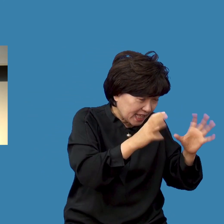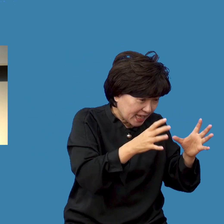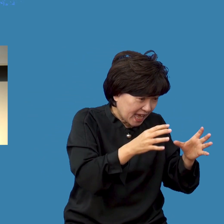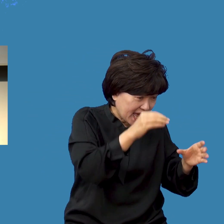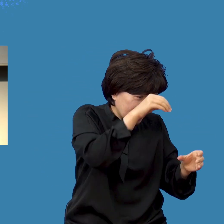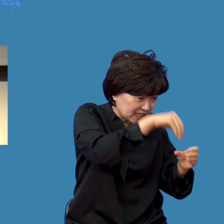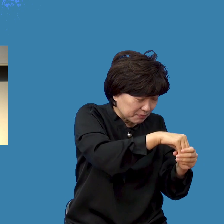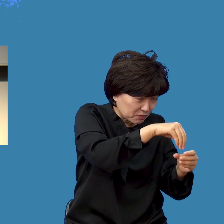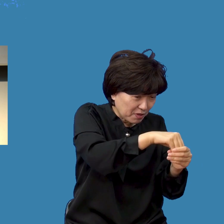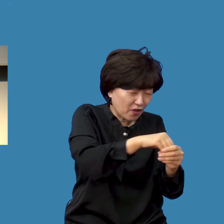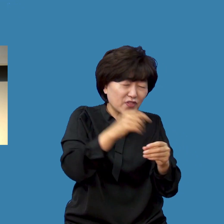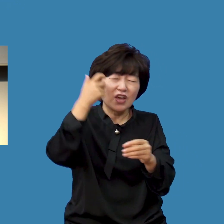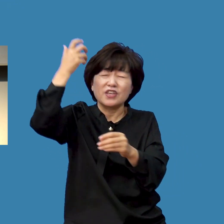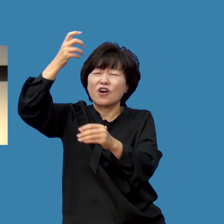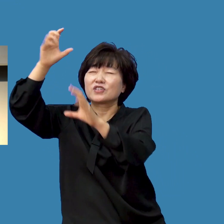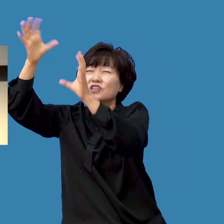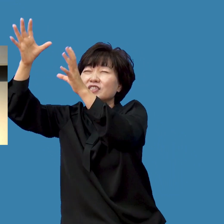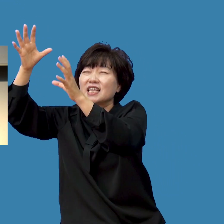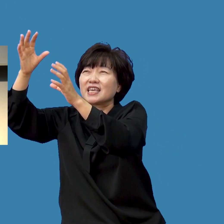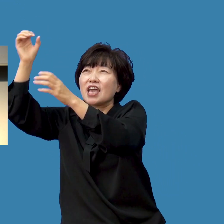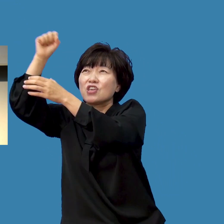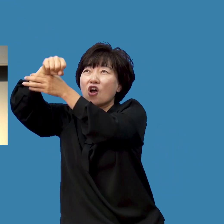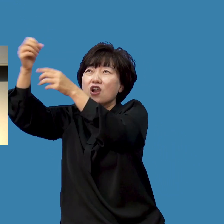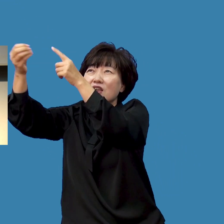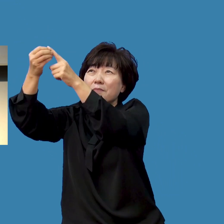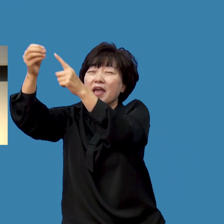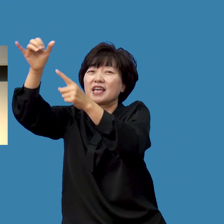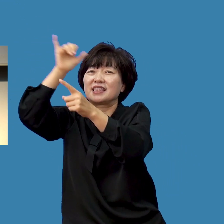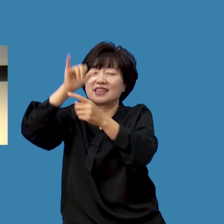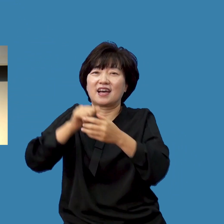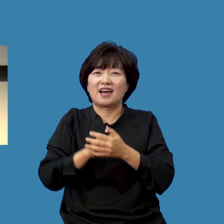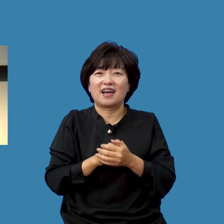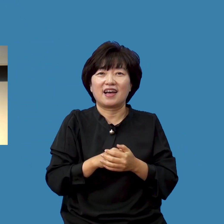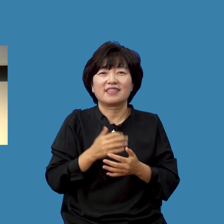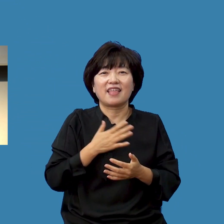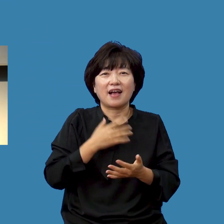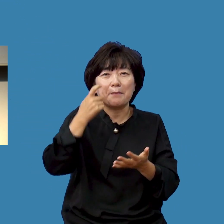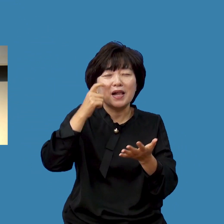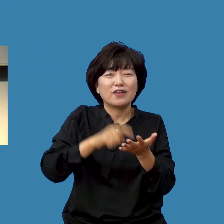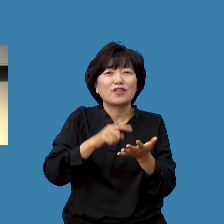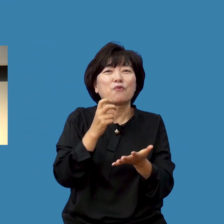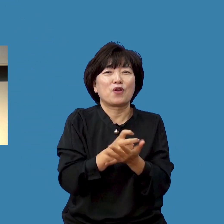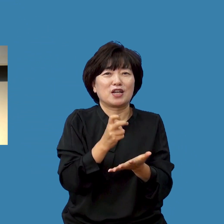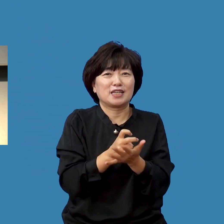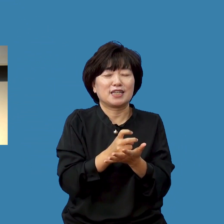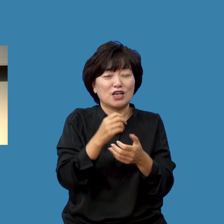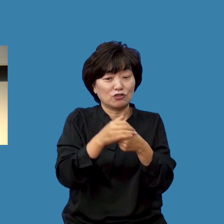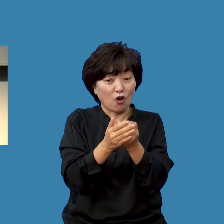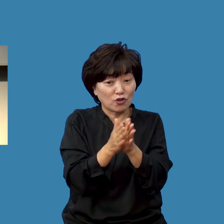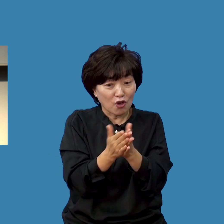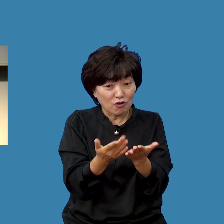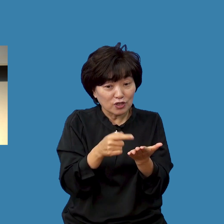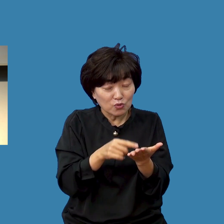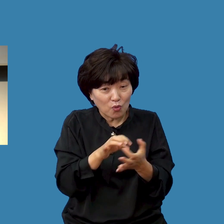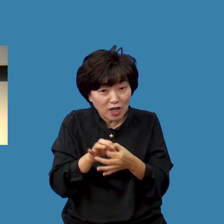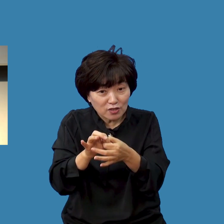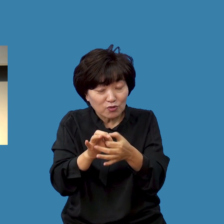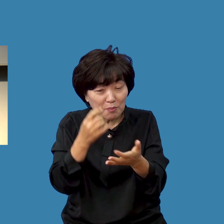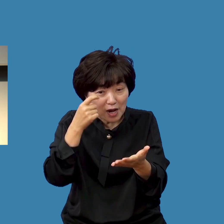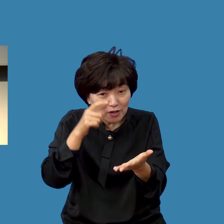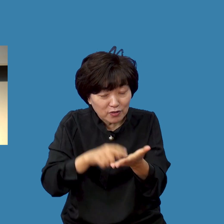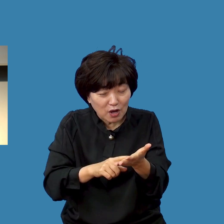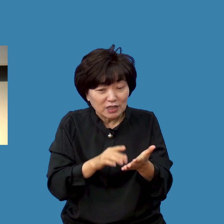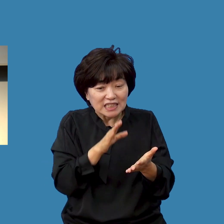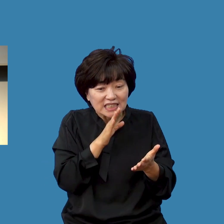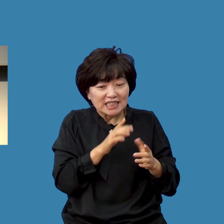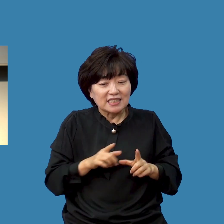심으면 영적인 열매를 얻는다는 거예요. 이게 제가 발견한 원리예요. 성경을